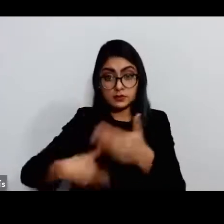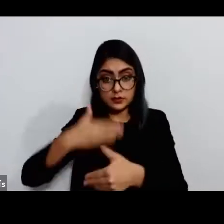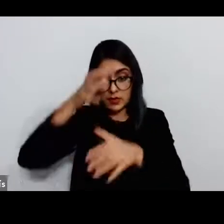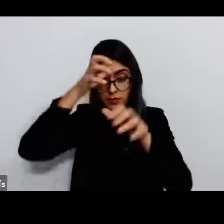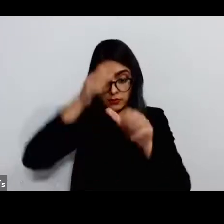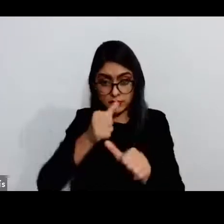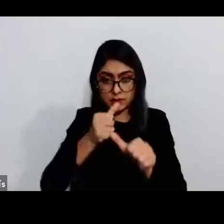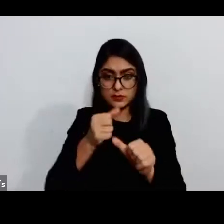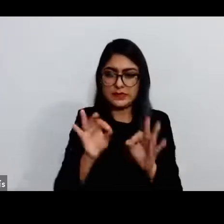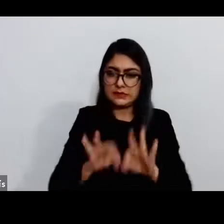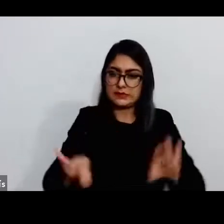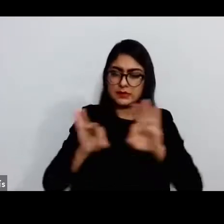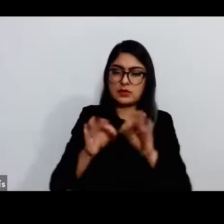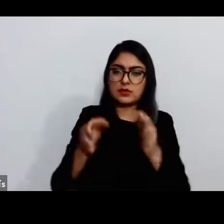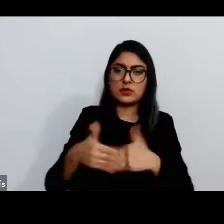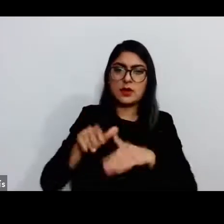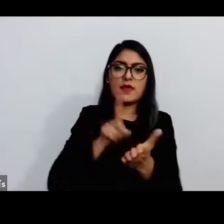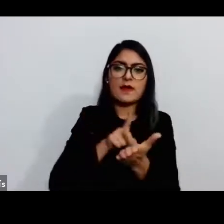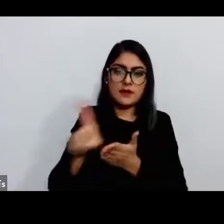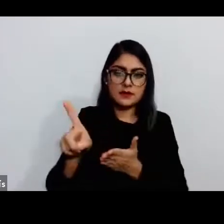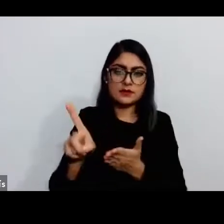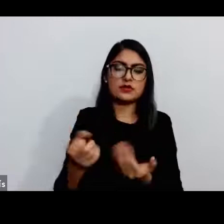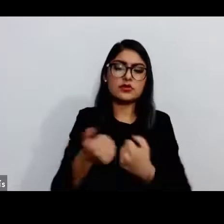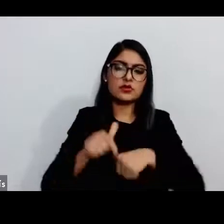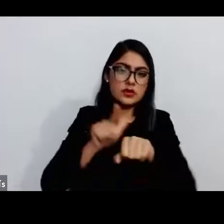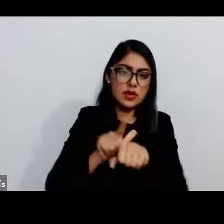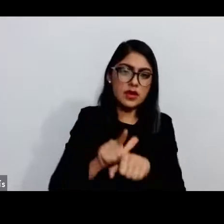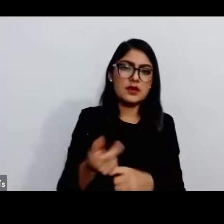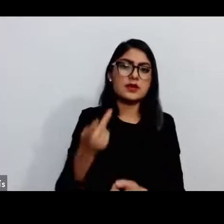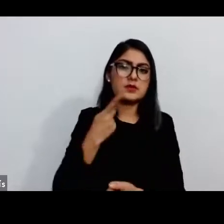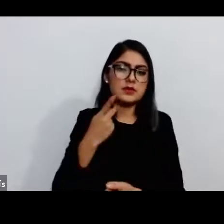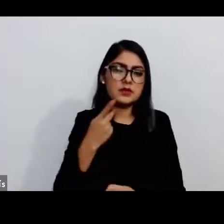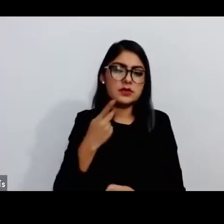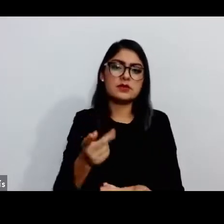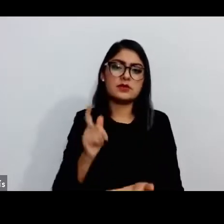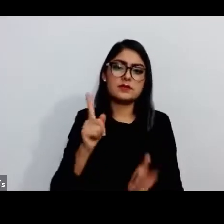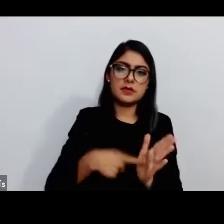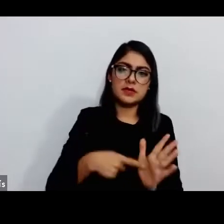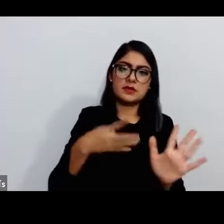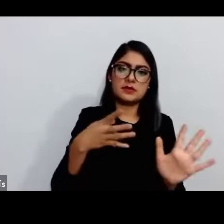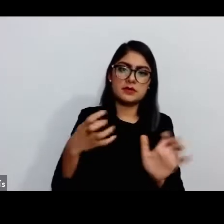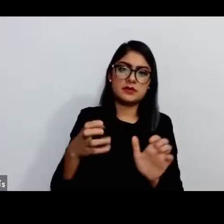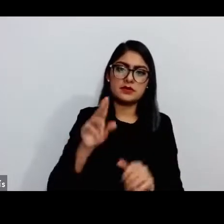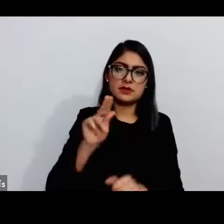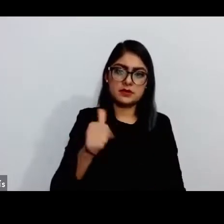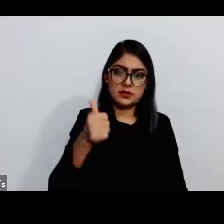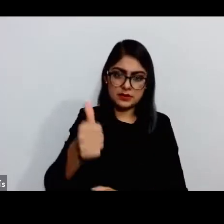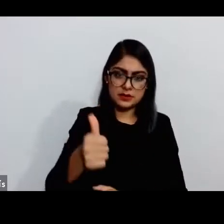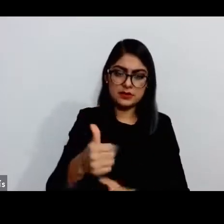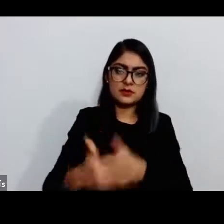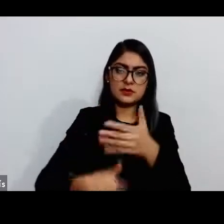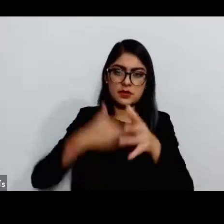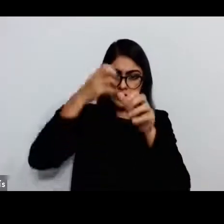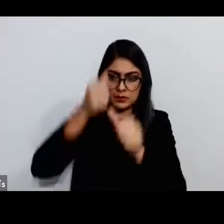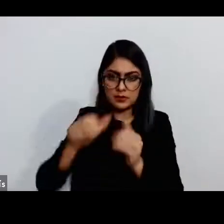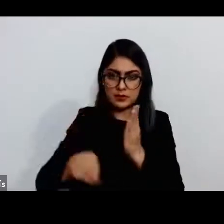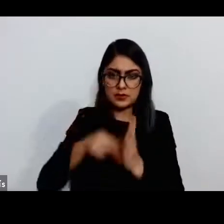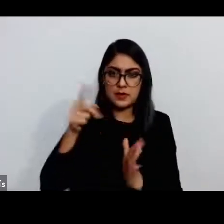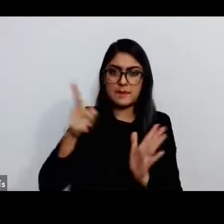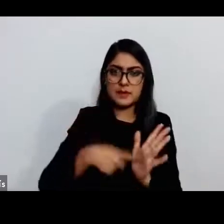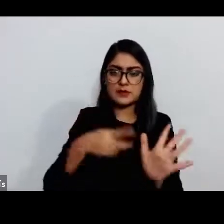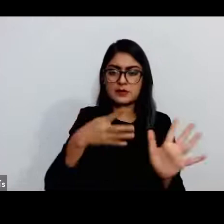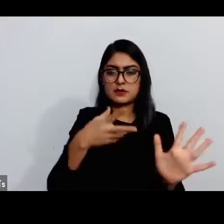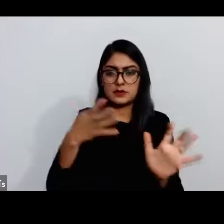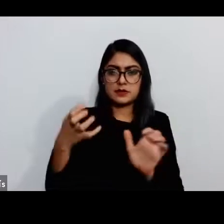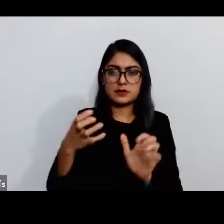y políticos y derechos sociales de 1966. También está el Convenio Europeo de Derechos Humanos de